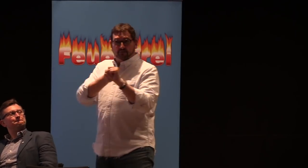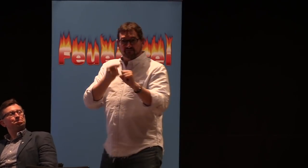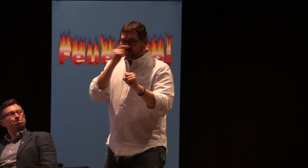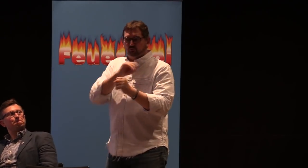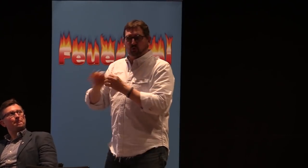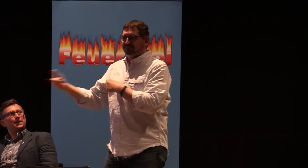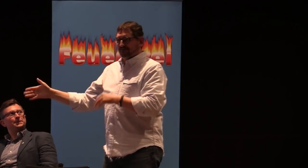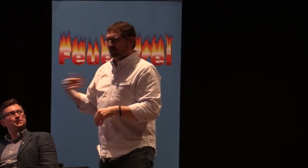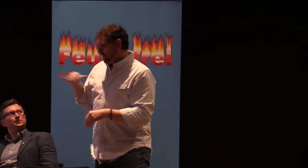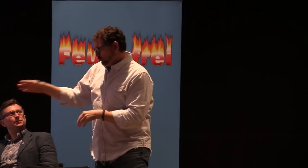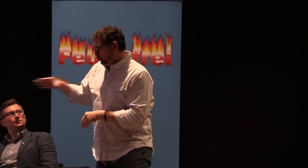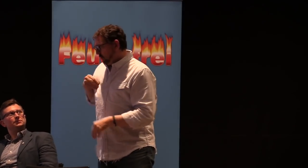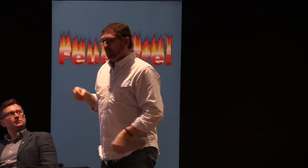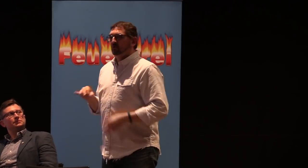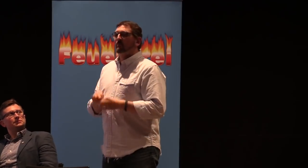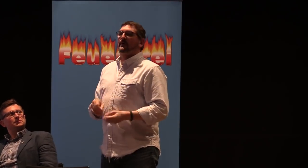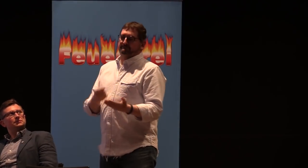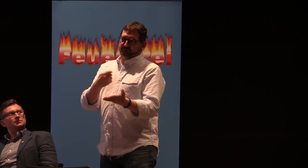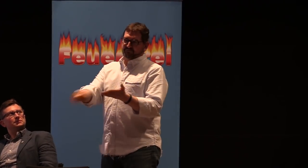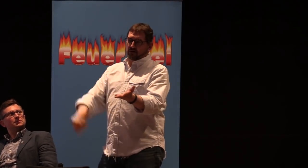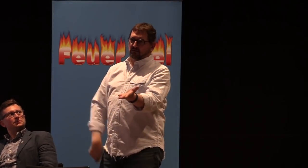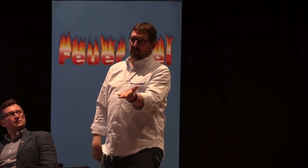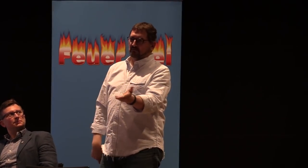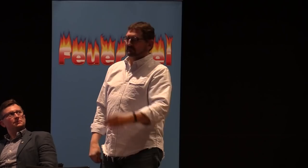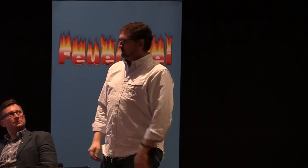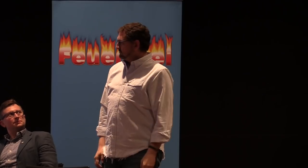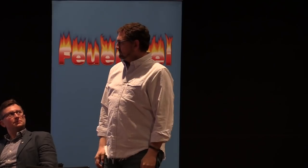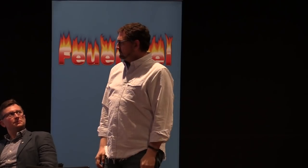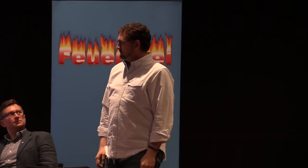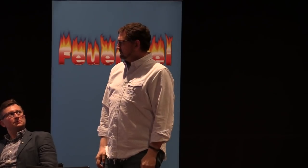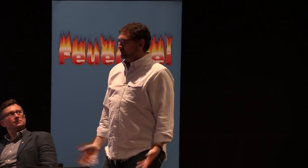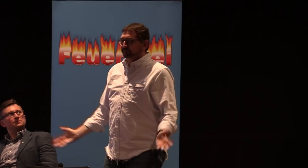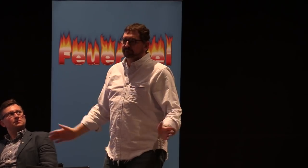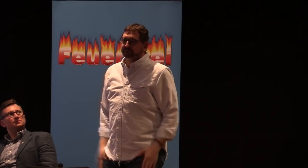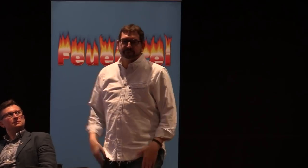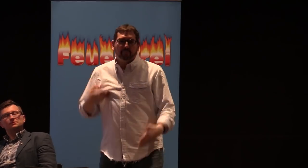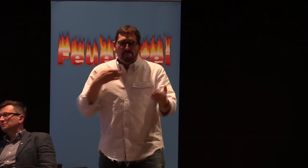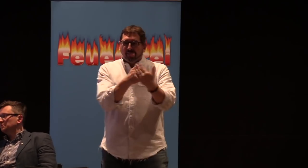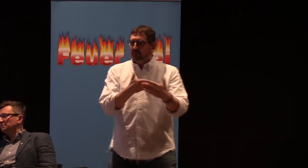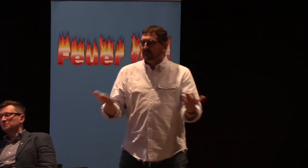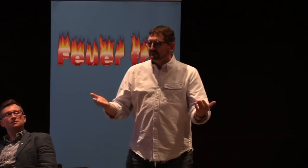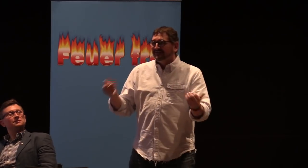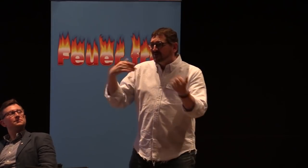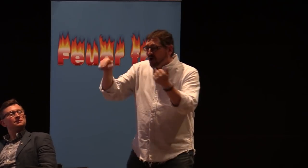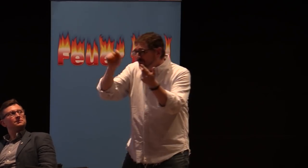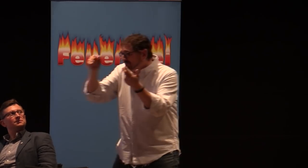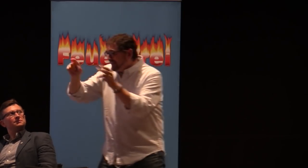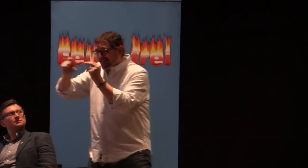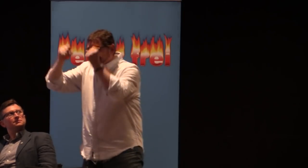lange gesprochen haben, gehörlos. Es gibt Personen, die ehrenamtlich hörenden Personen Gebärdensprache vermitteln und wenn sie